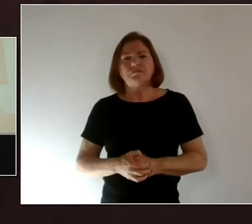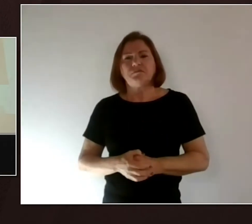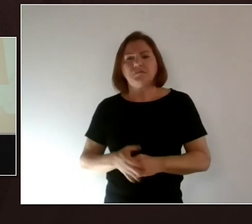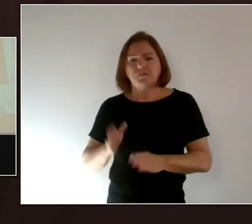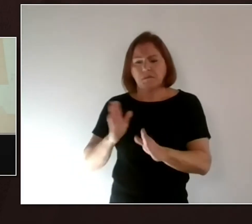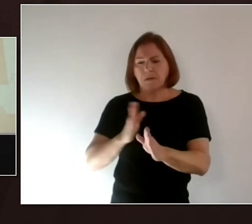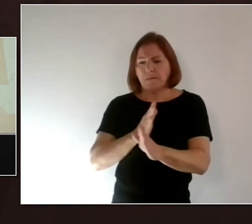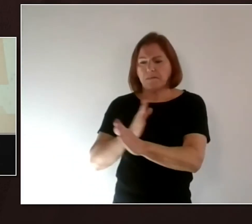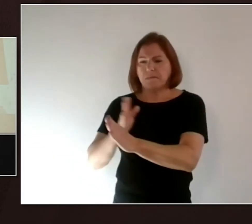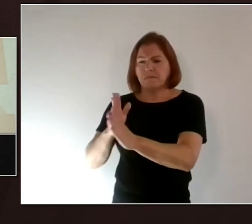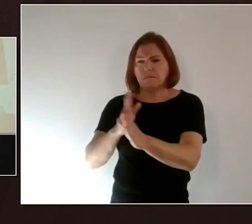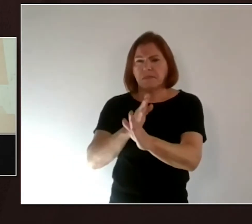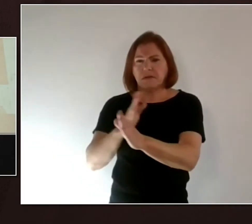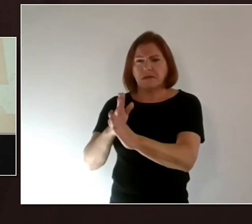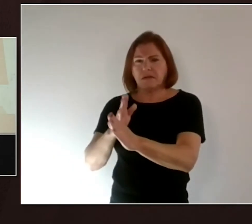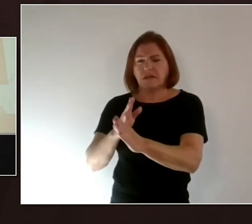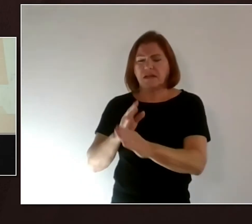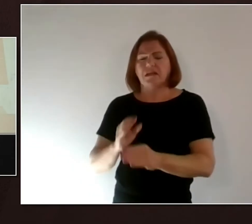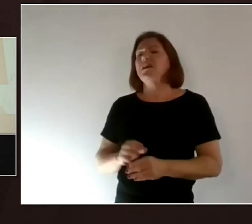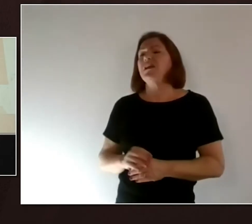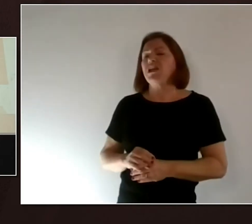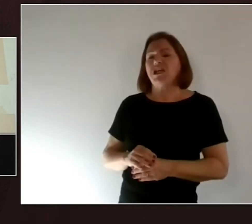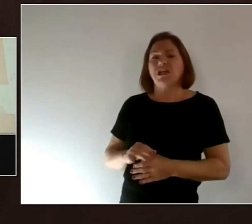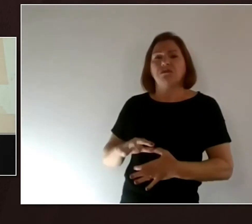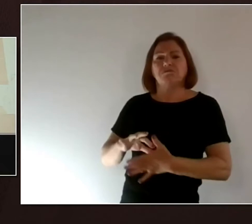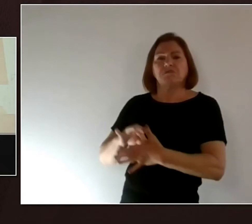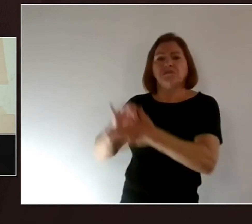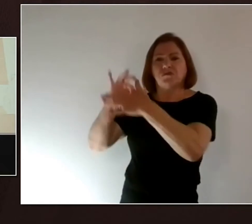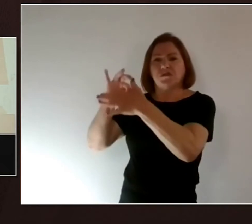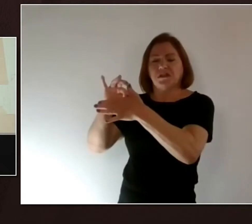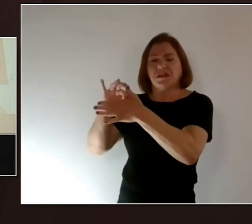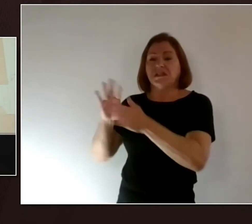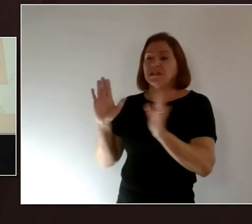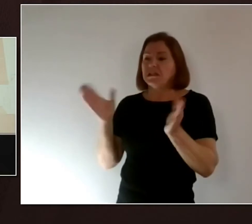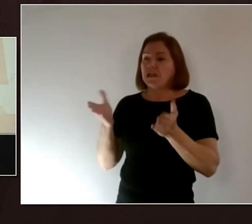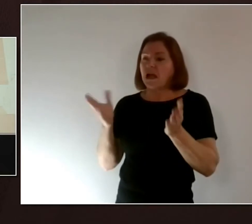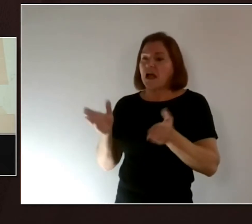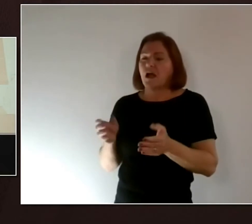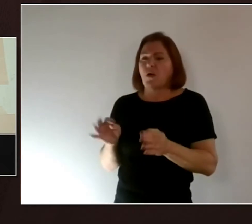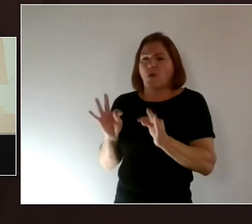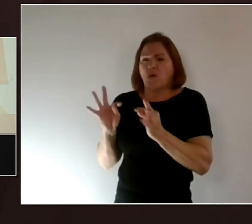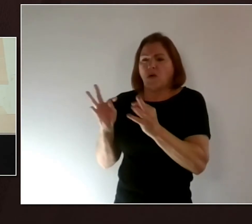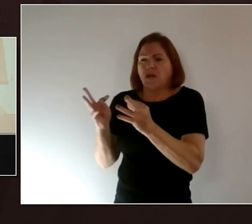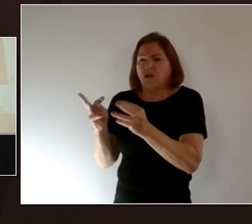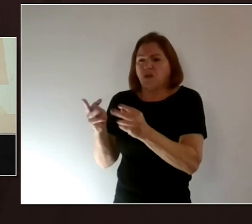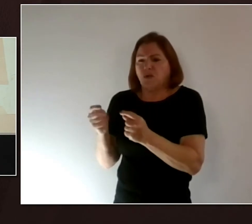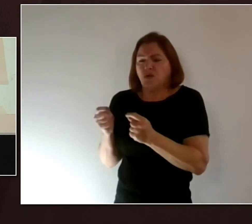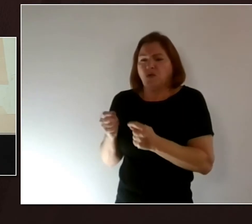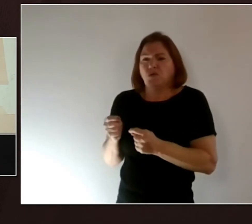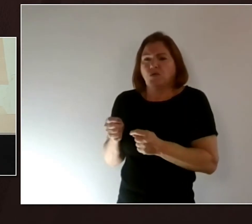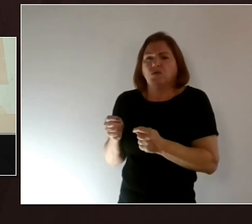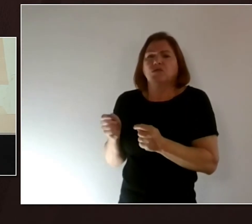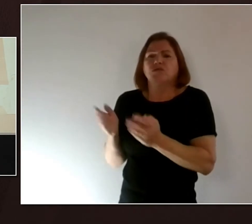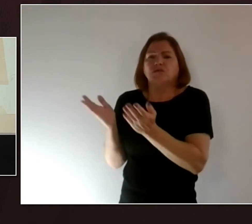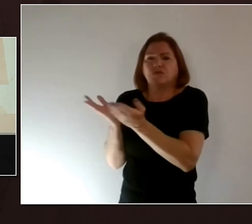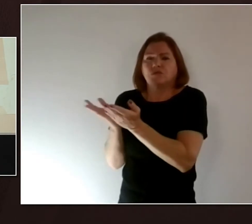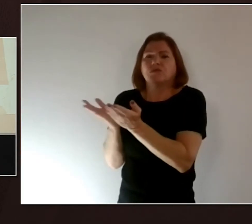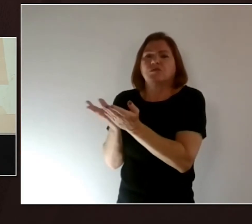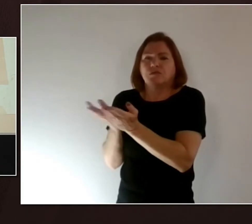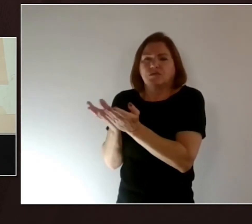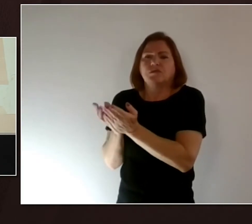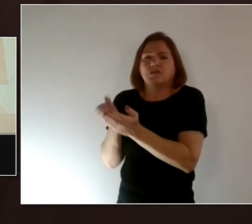está perseguindo os irmãos, né? Com o uso da tortura para forçar a adoração aos deuses, com o objetivo